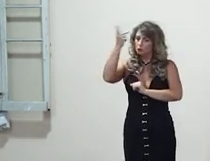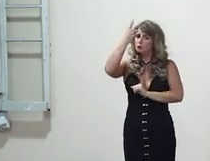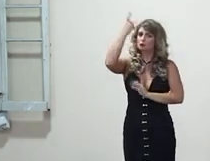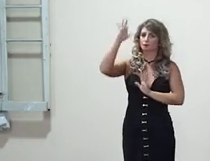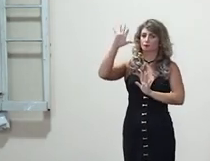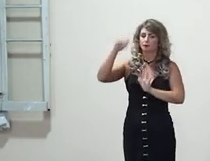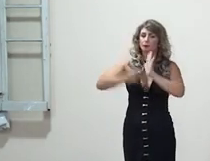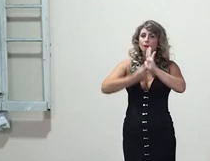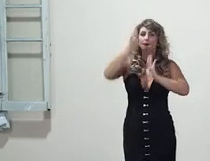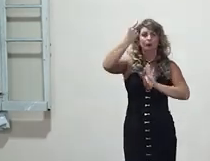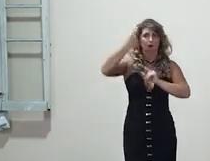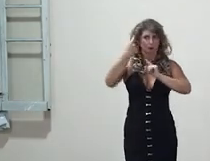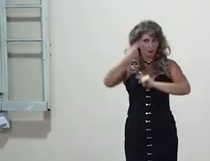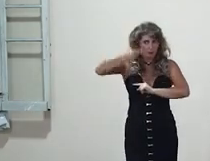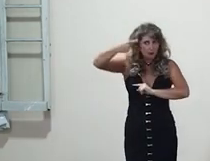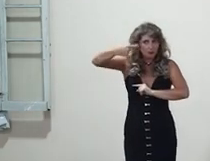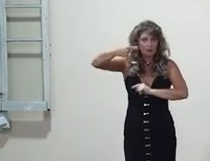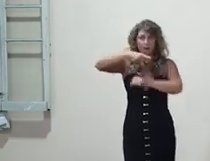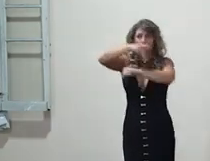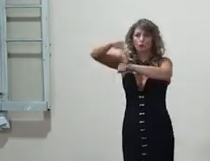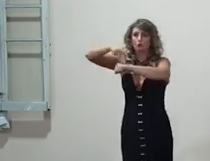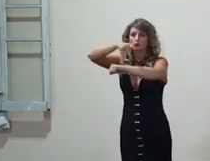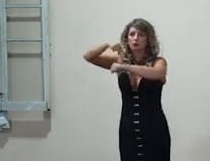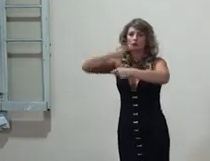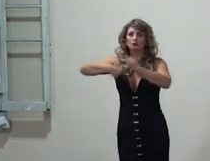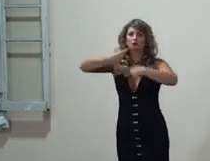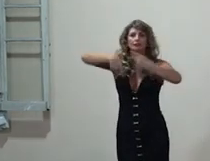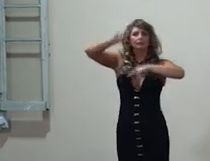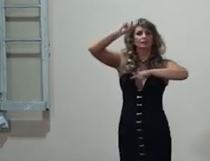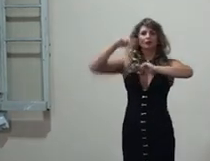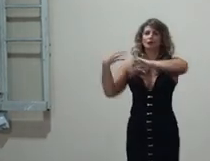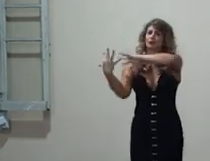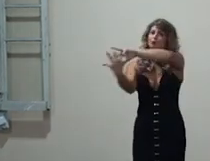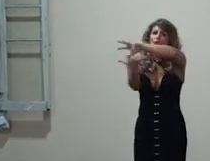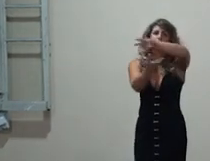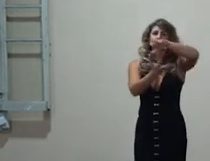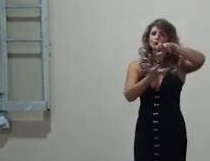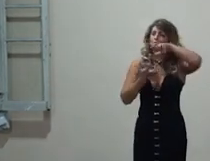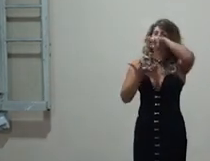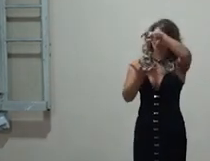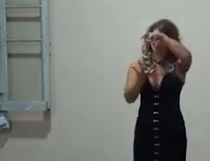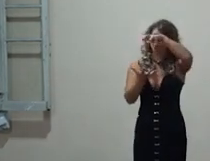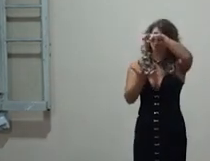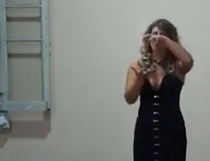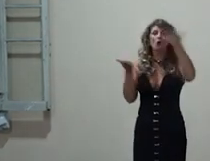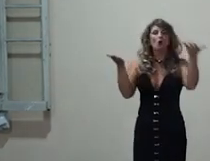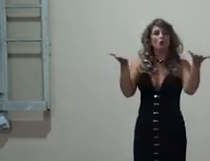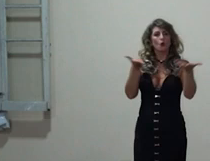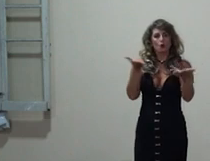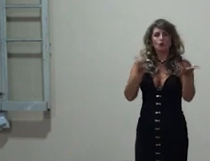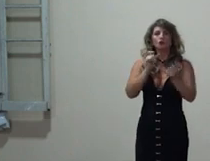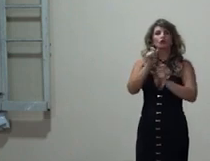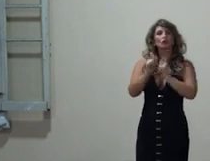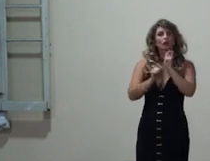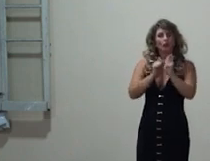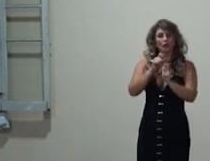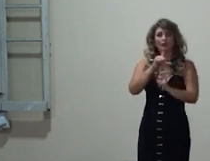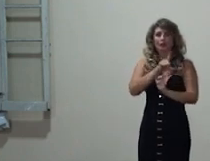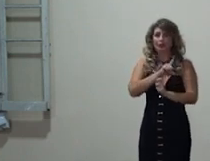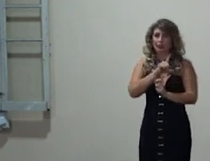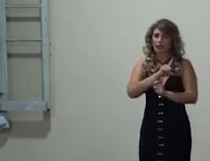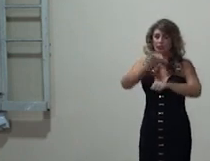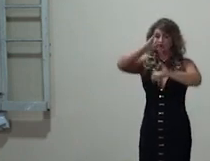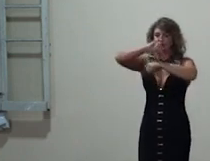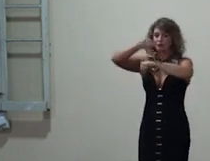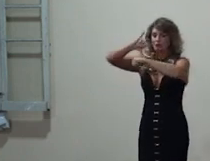Primeiro, os países mais desenvolvidos do mundo hoje têm os seus